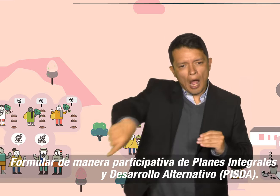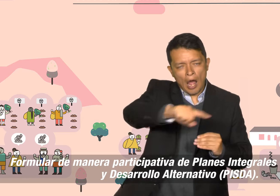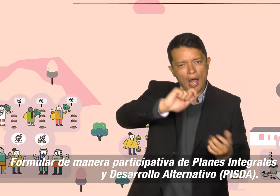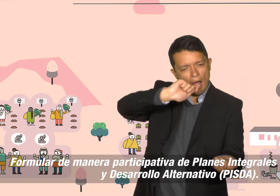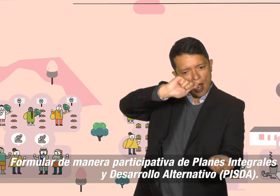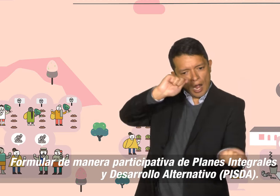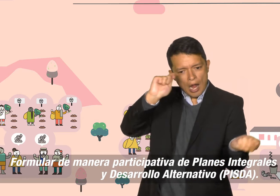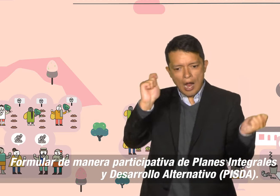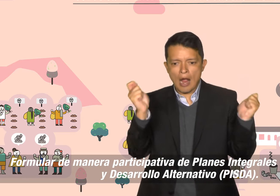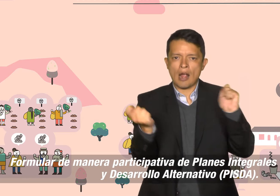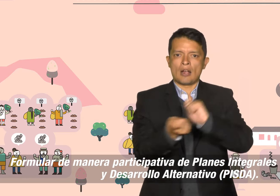alternativo